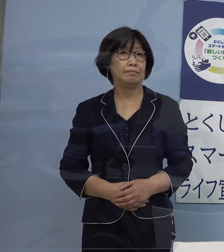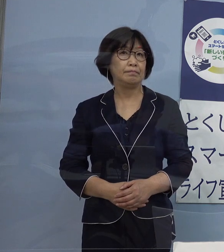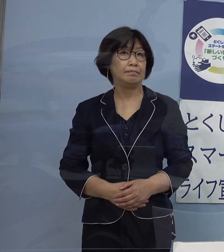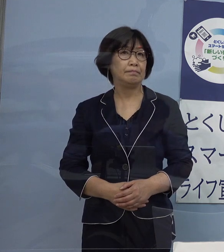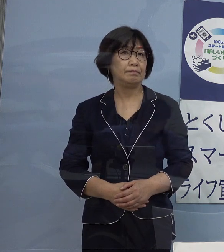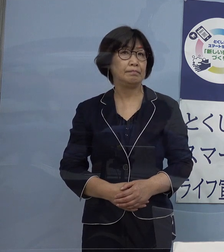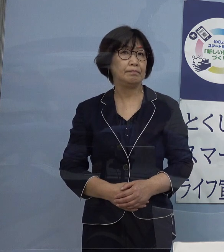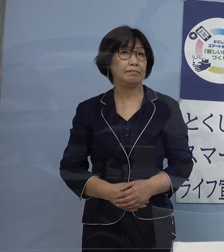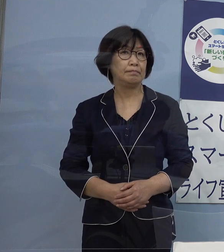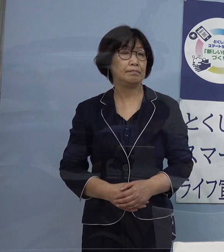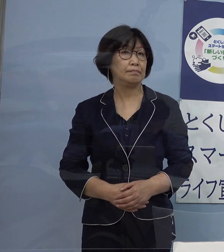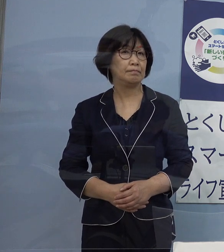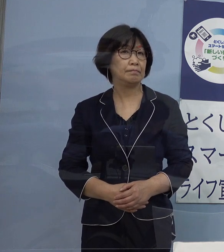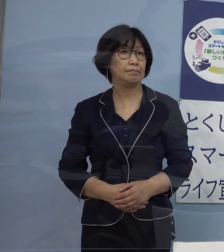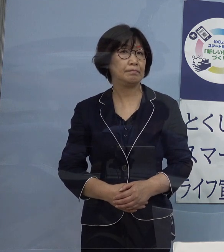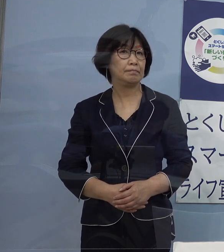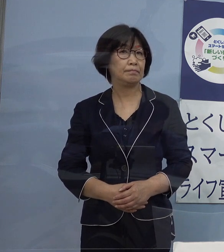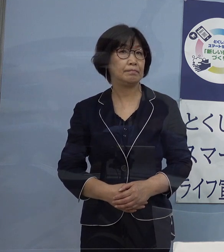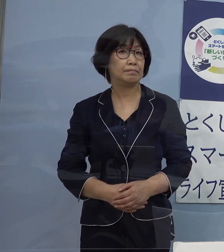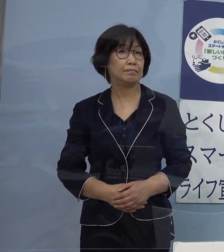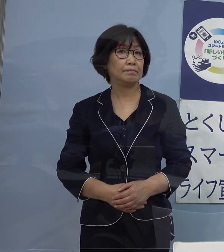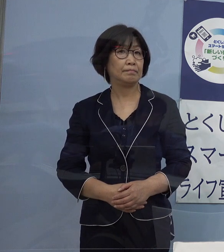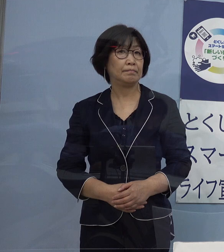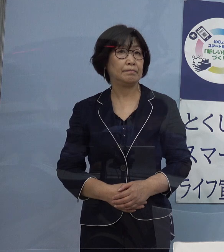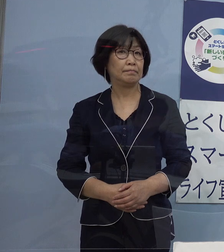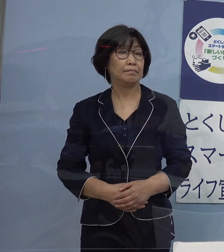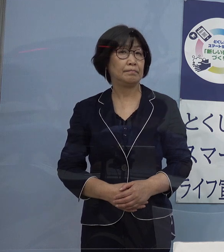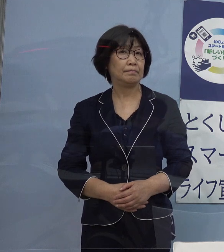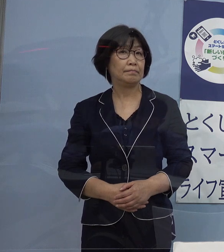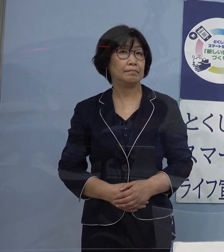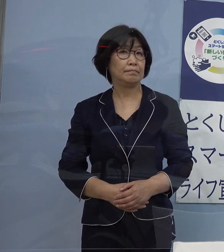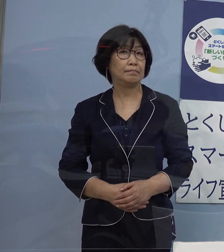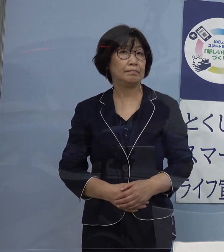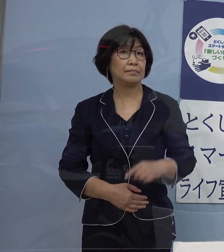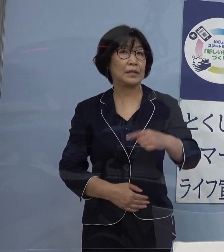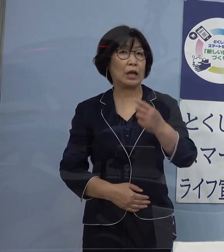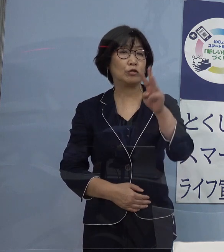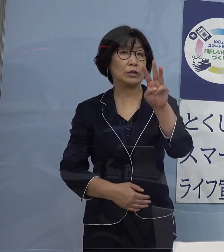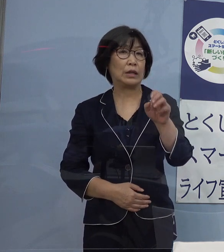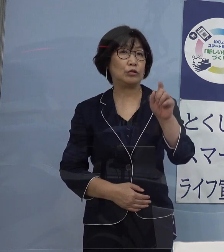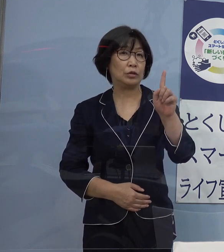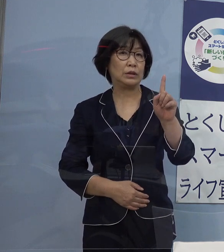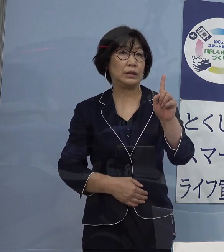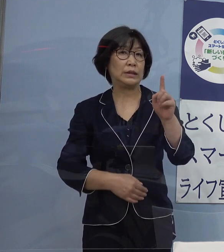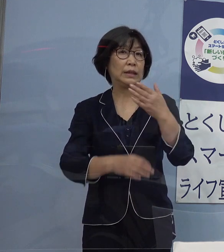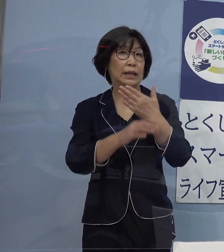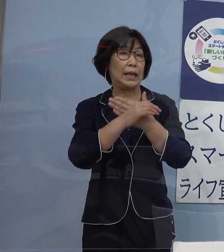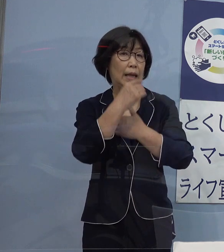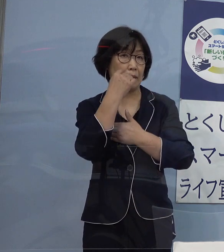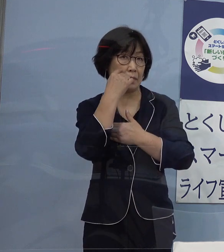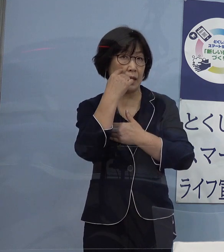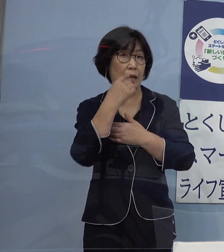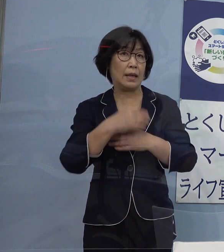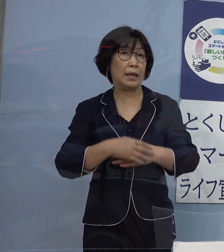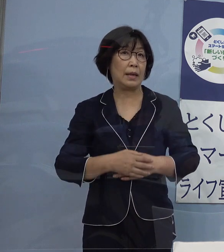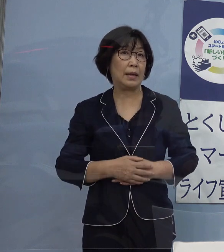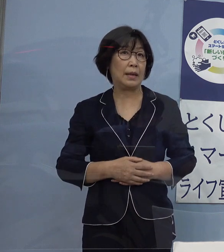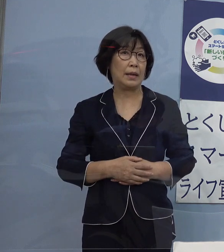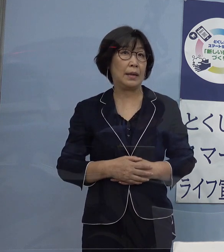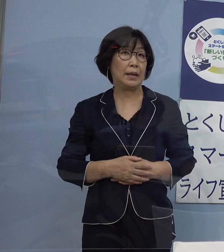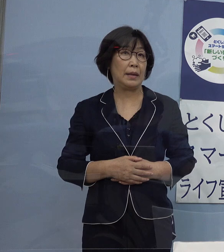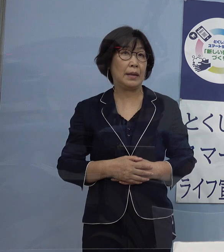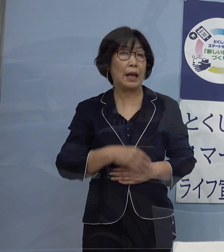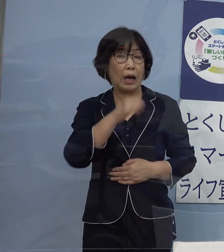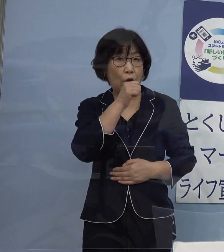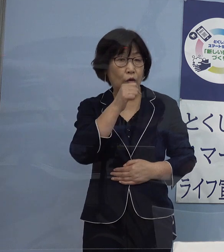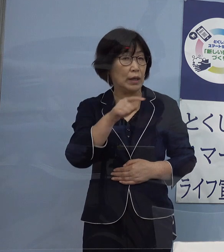はい、読売新聞なんですが、年間確認なんですけれども、131例目の方はそのカラオケ喫茶とかには行ってら